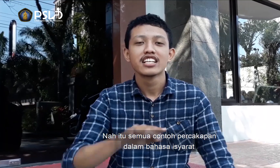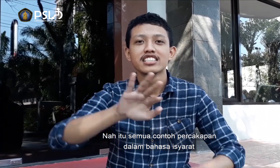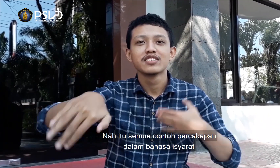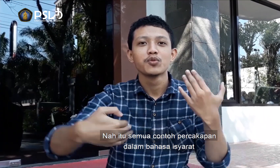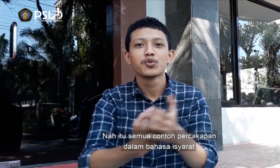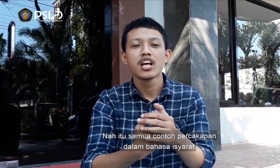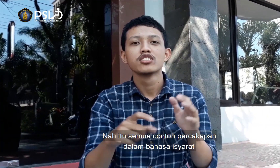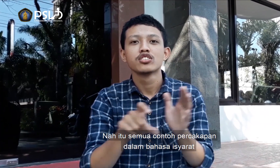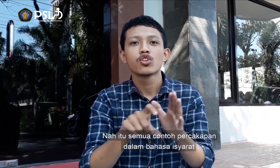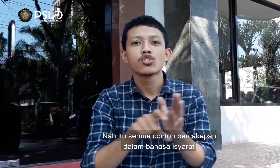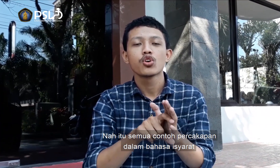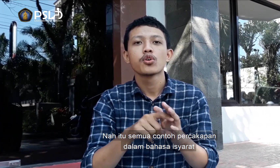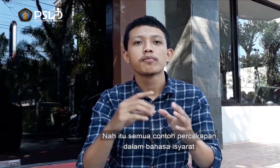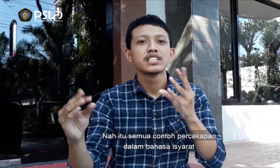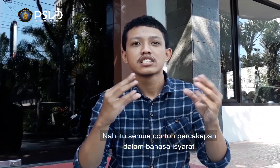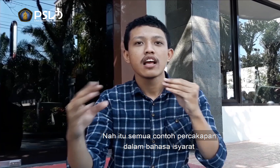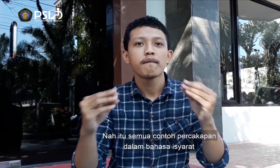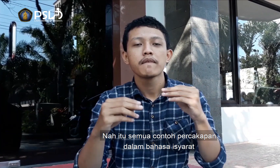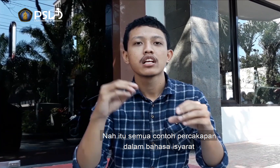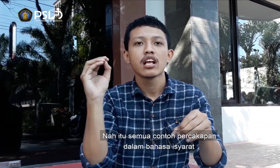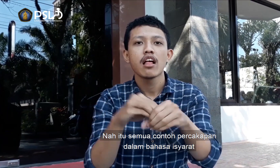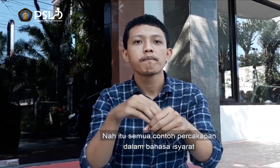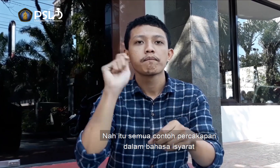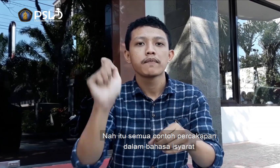Nah, itu semua contoh percakapan dalam bahasa isyarat.